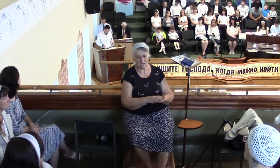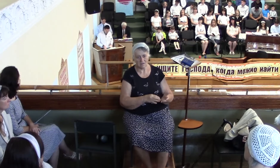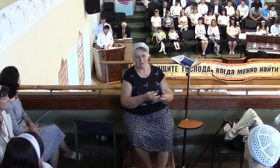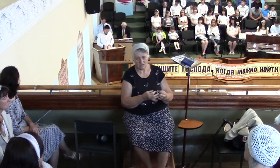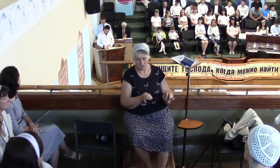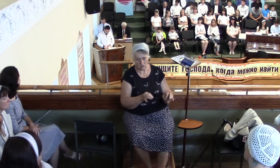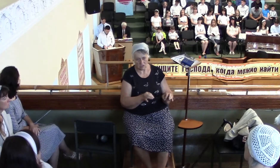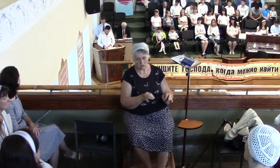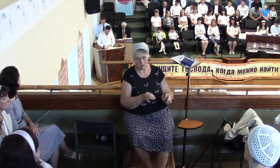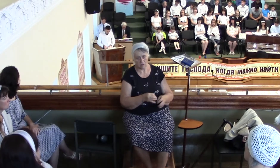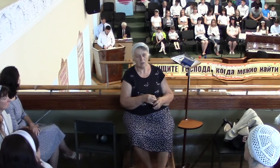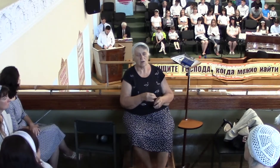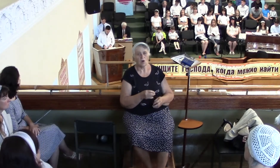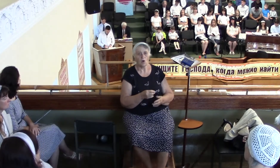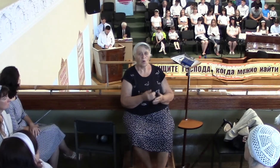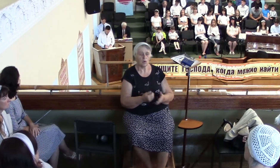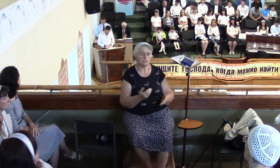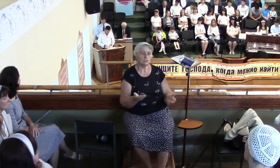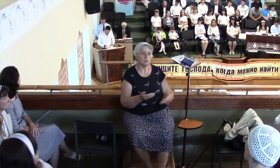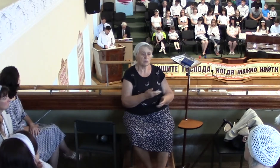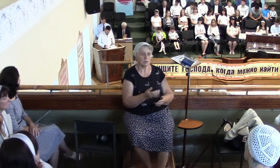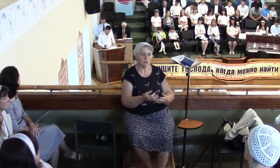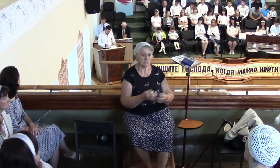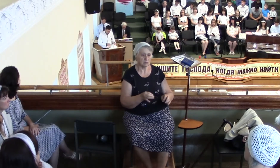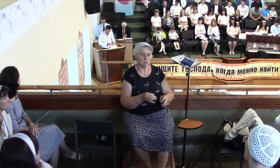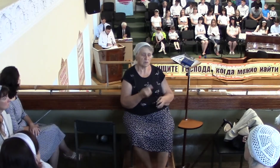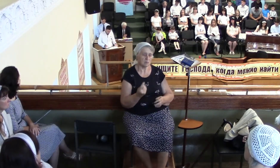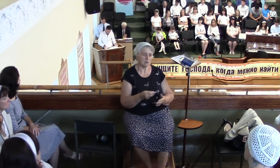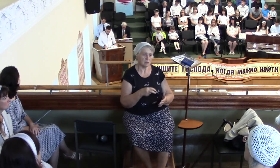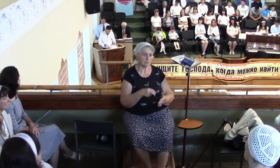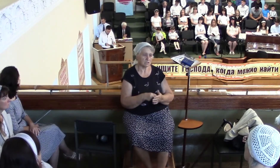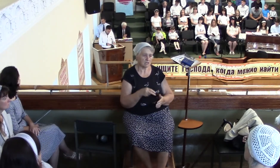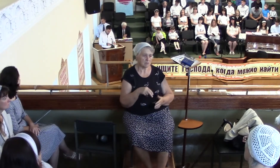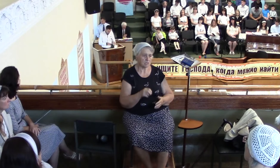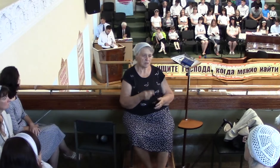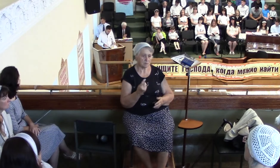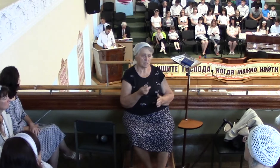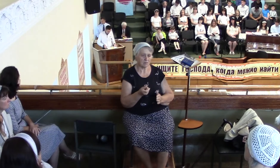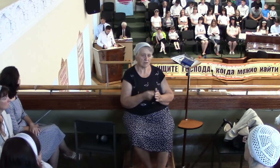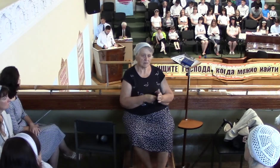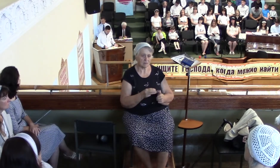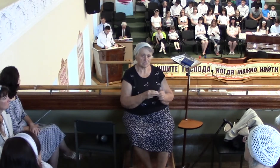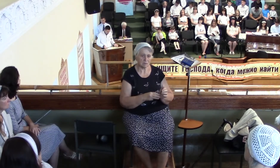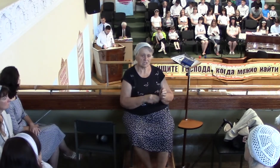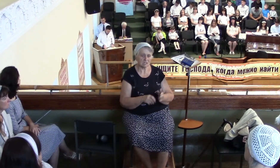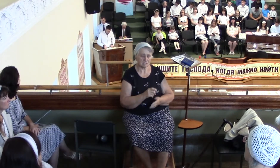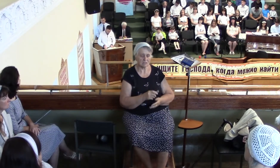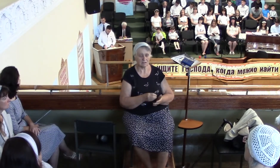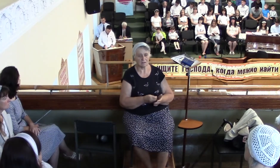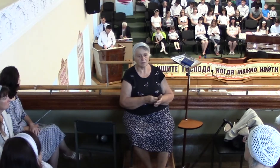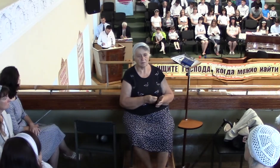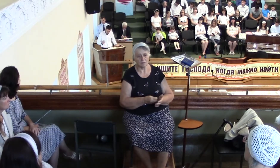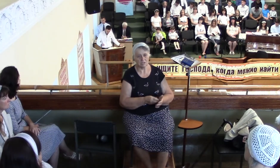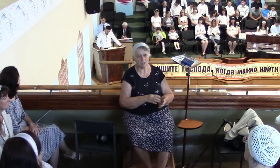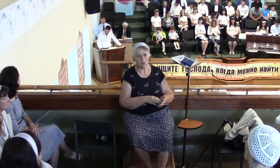же мы искуплены Господом, от чего мы освобождены. Первое послание Петра, 1 глава, 18 стих. Здесь